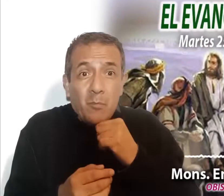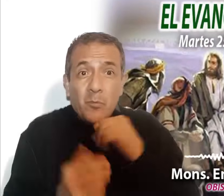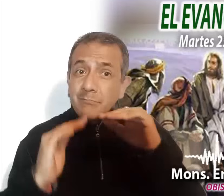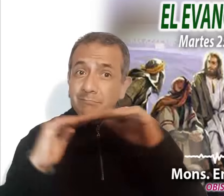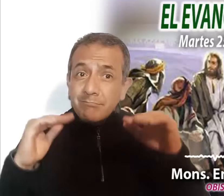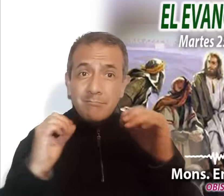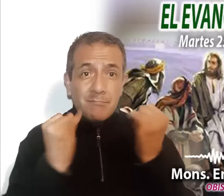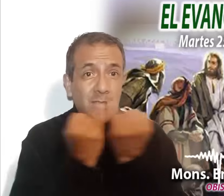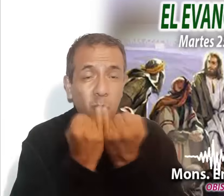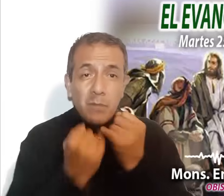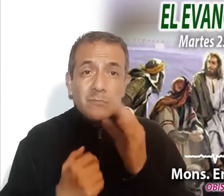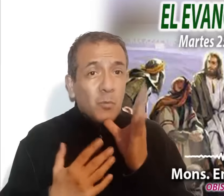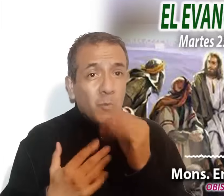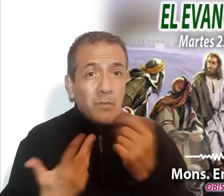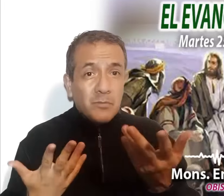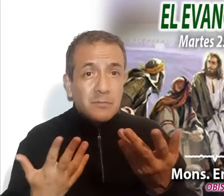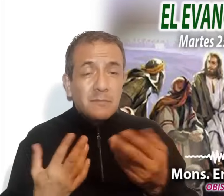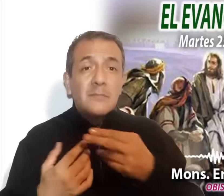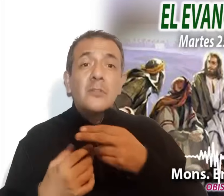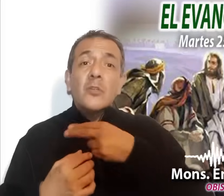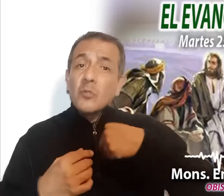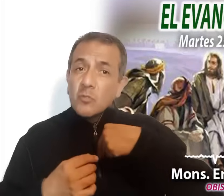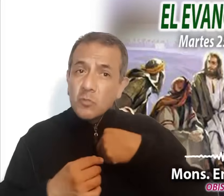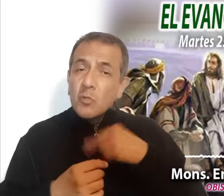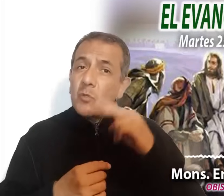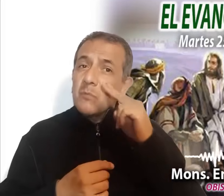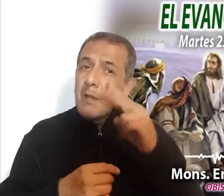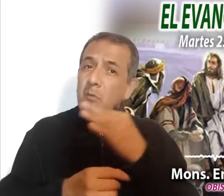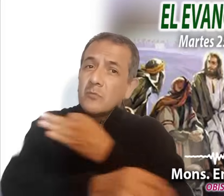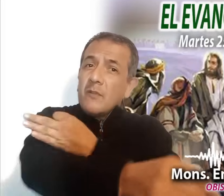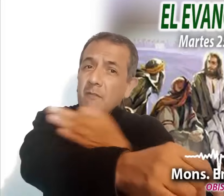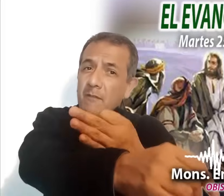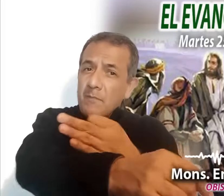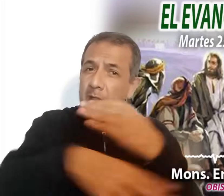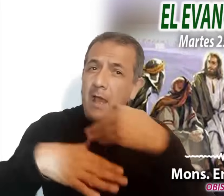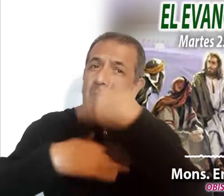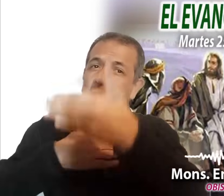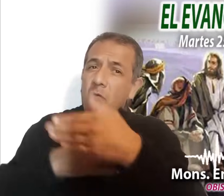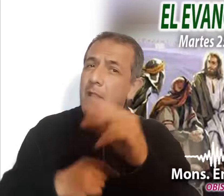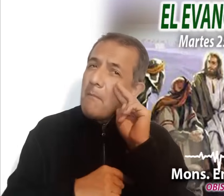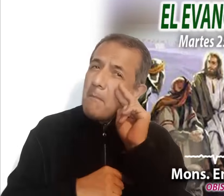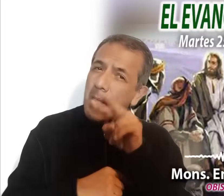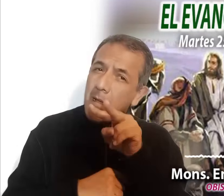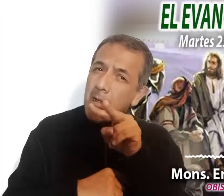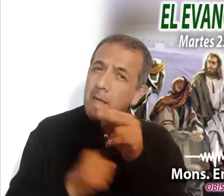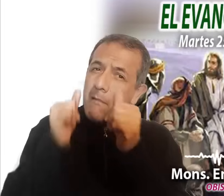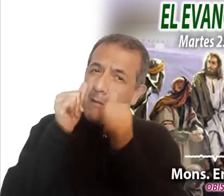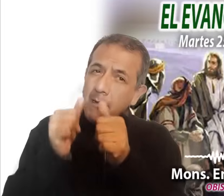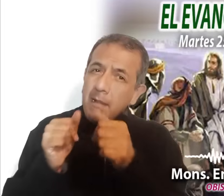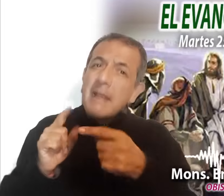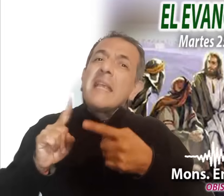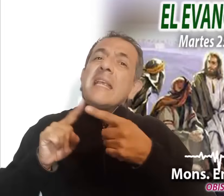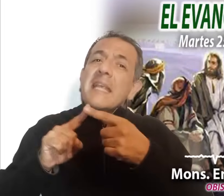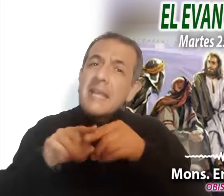Imaginemos una familia cualquiera y contemplémosla desde fuera. ¿Qué descubrimos? ¿Quién